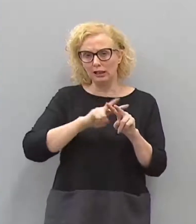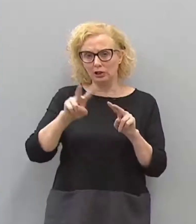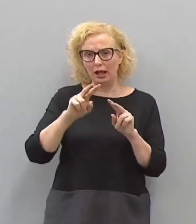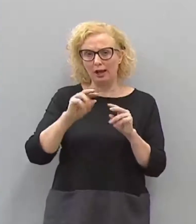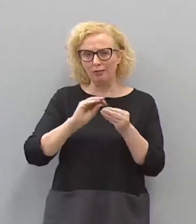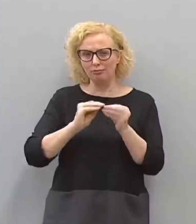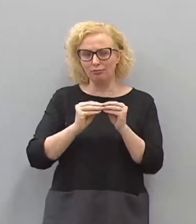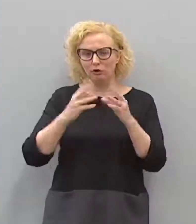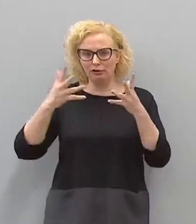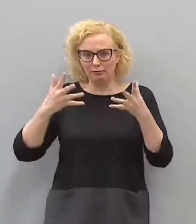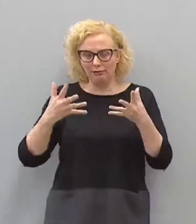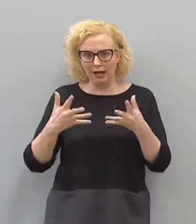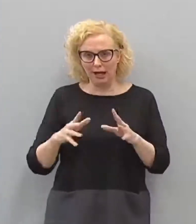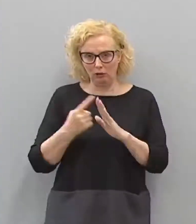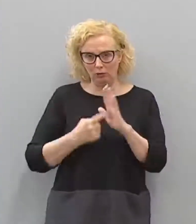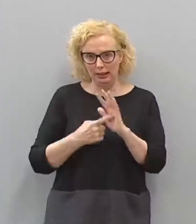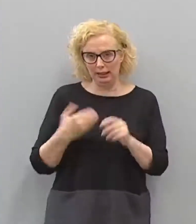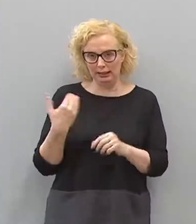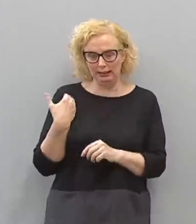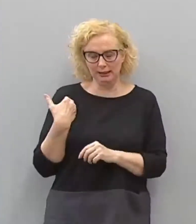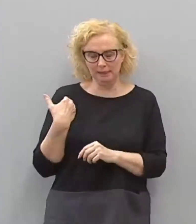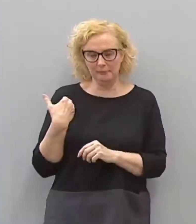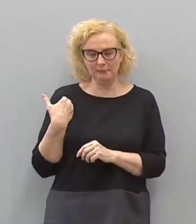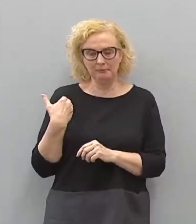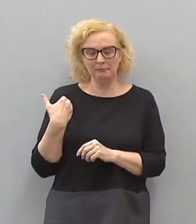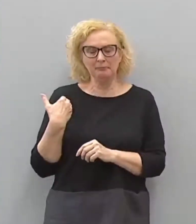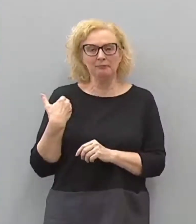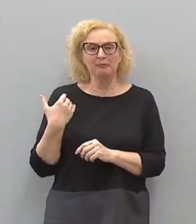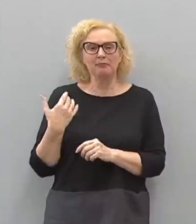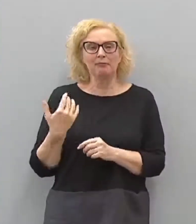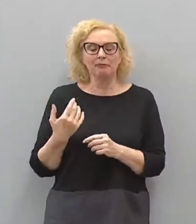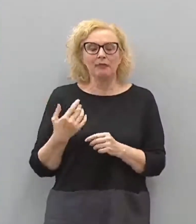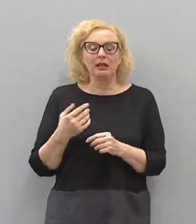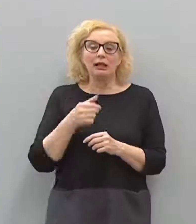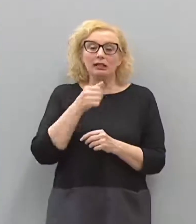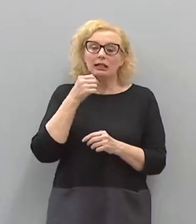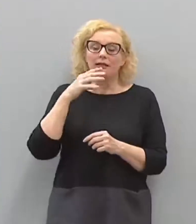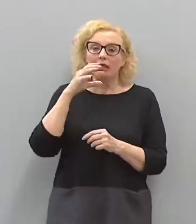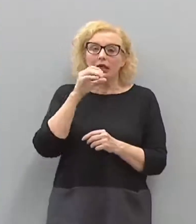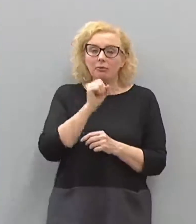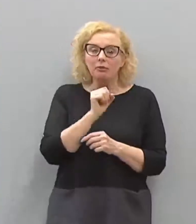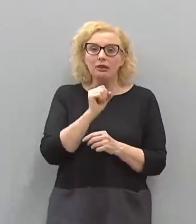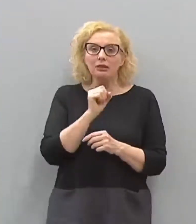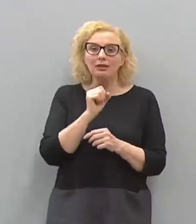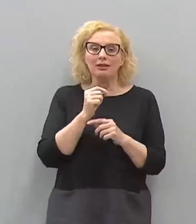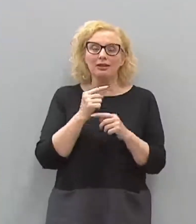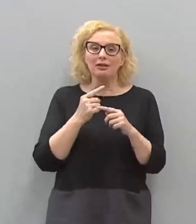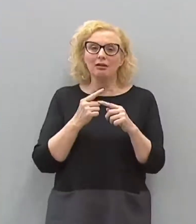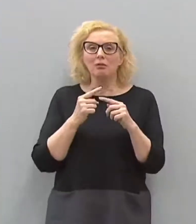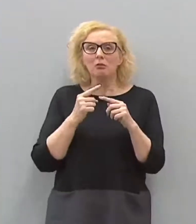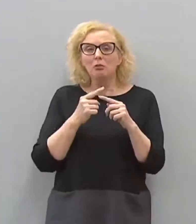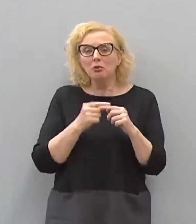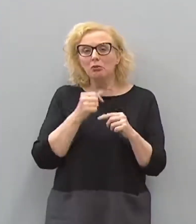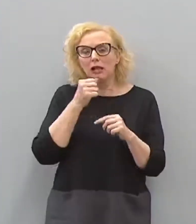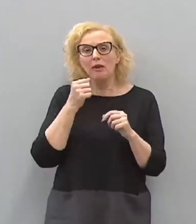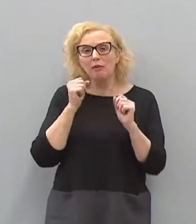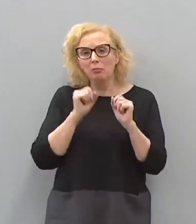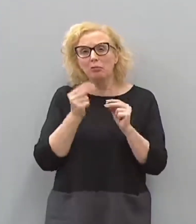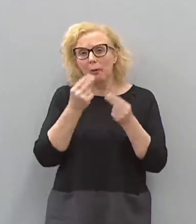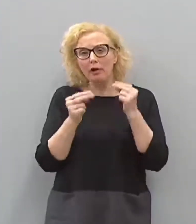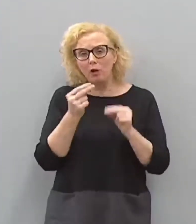nei nei mesi scorsi e va anche voglio dire capita e corretta magari strada facendo nelle